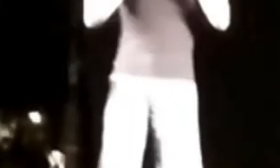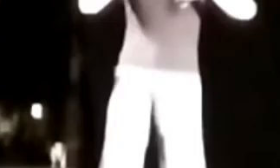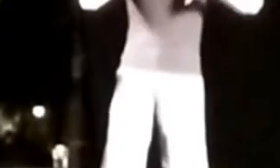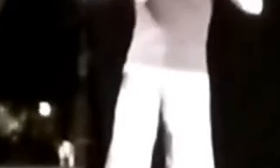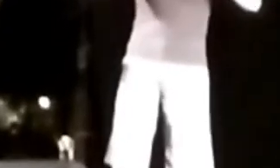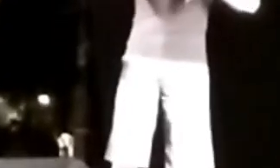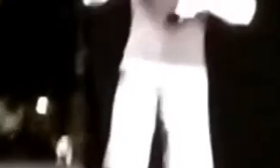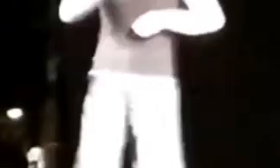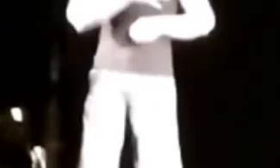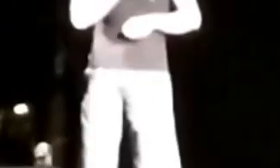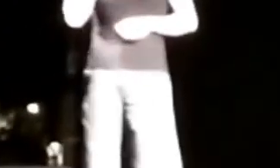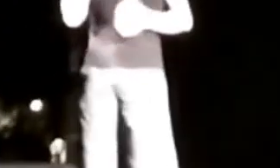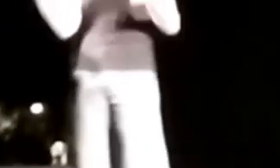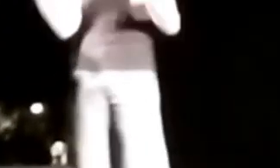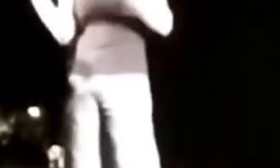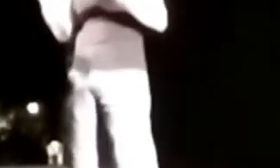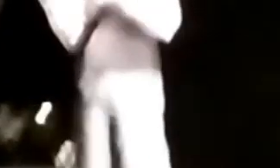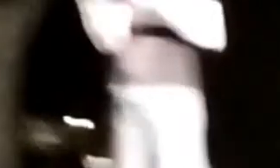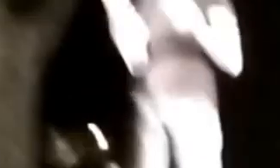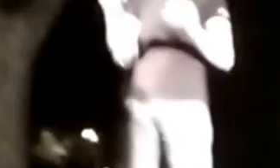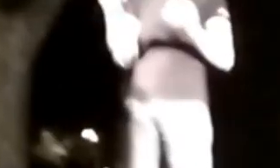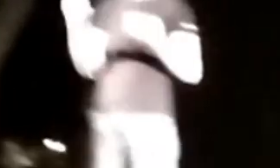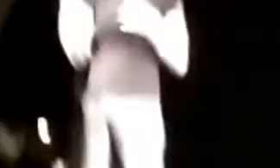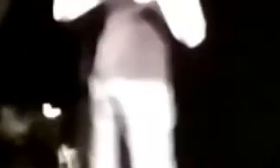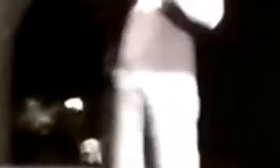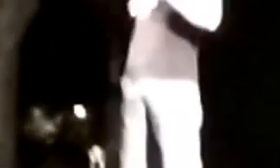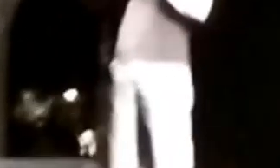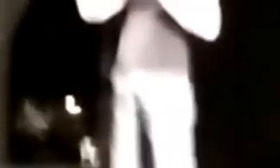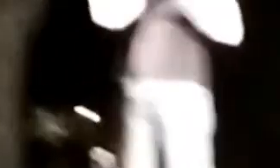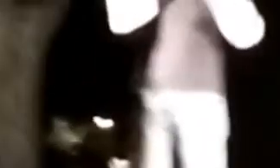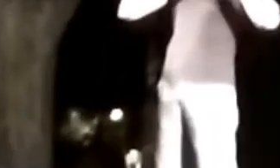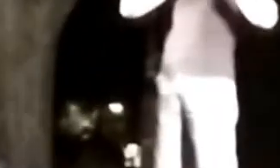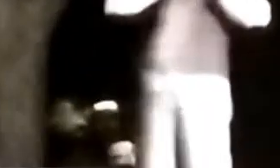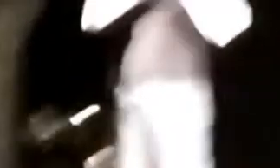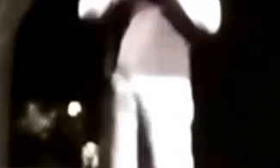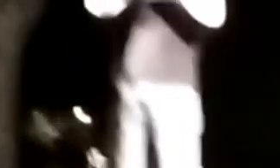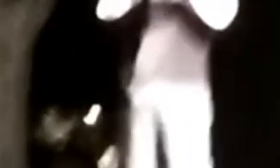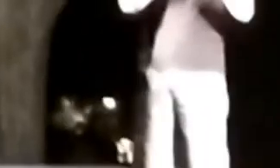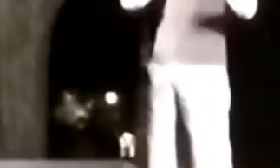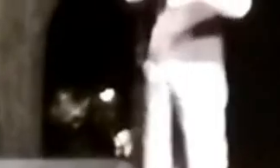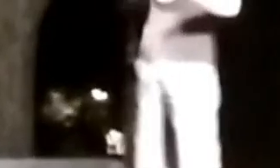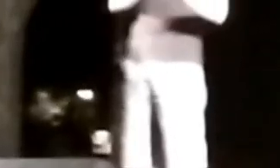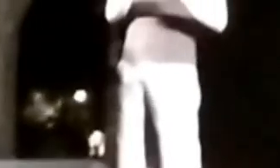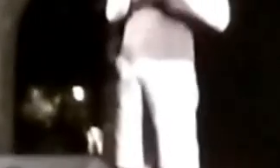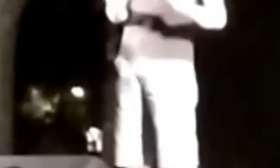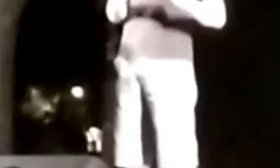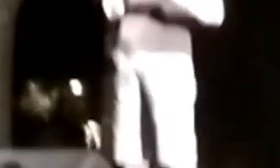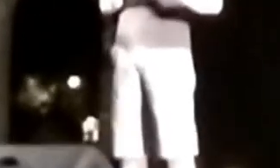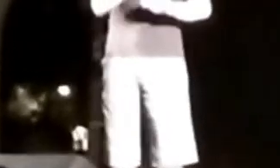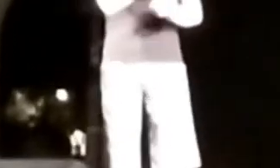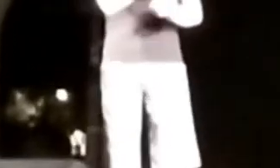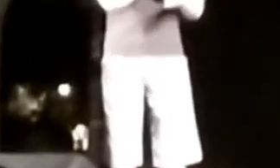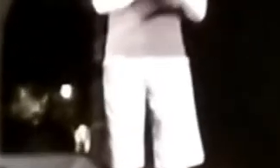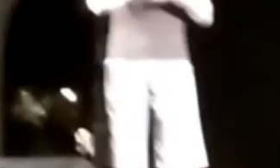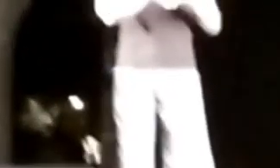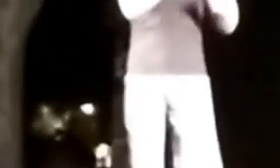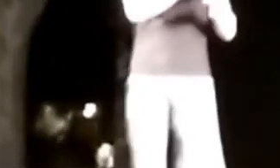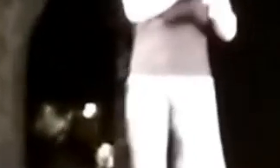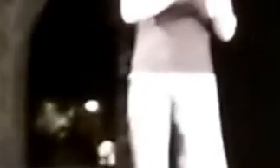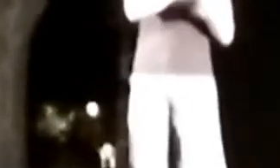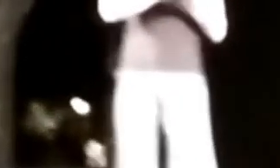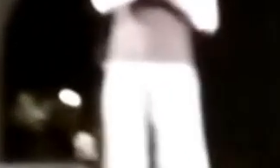Activa, amb la qual cosa, bueno, 80 hores de pràctiques en una empresa del sector, vostè no ha de cobrar res, les